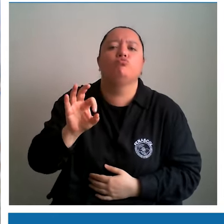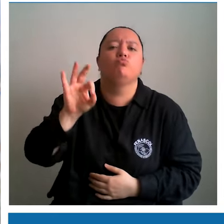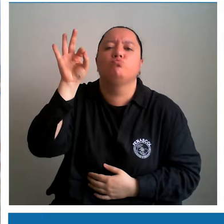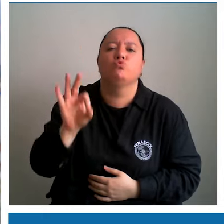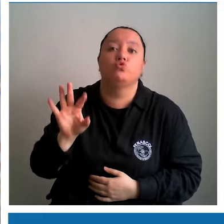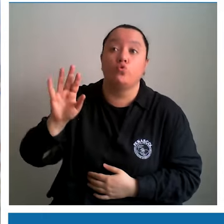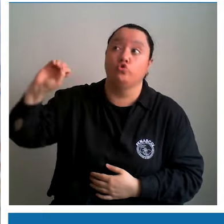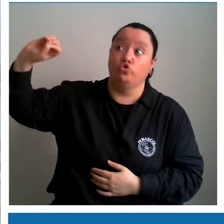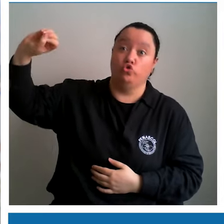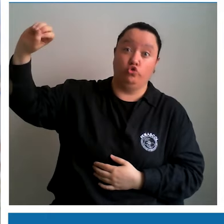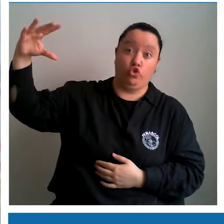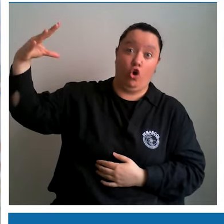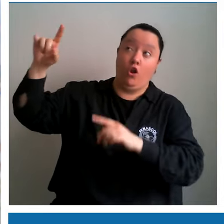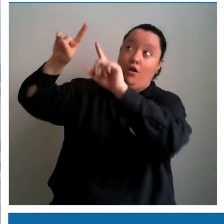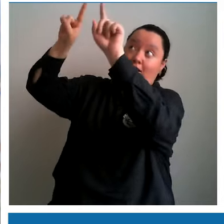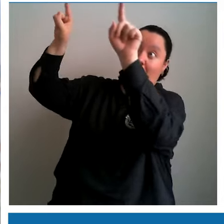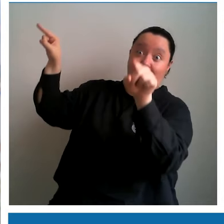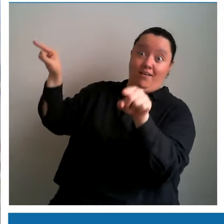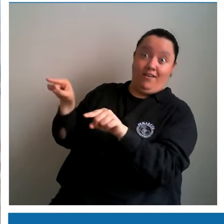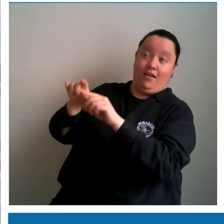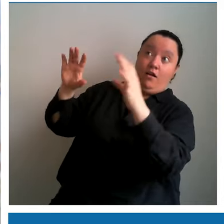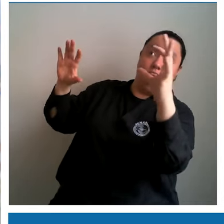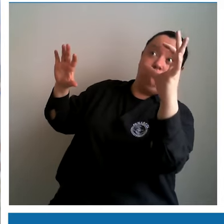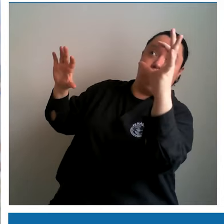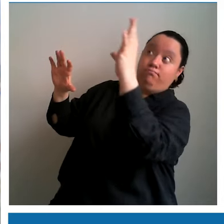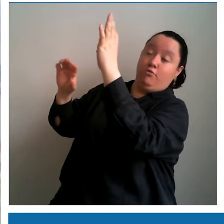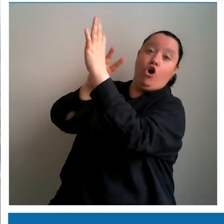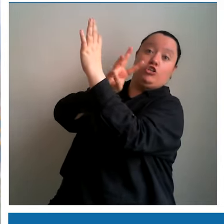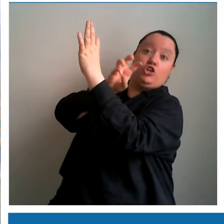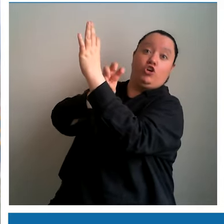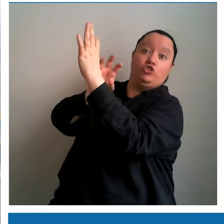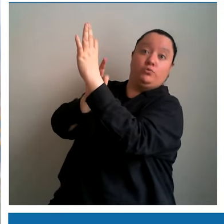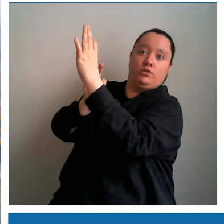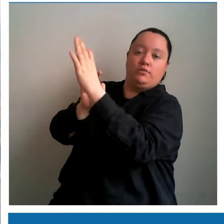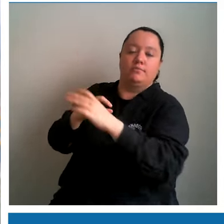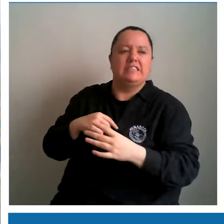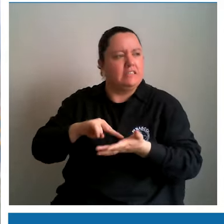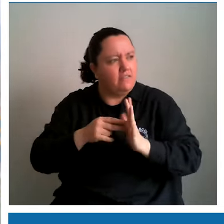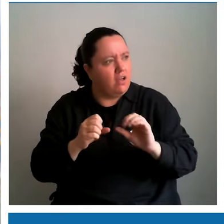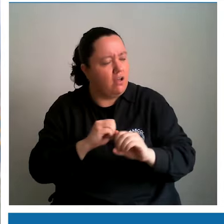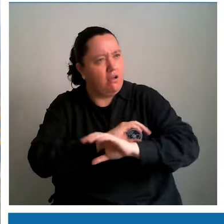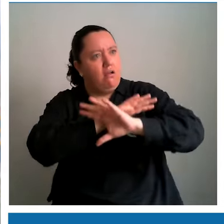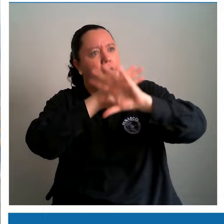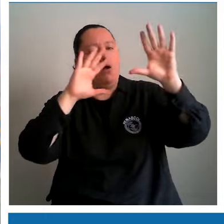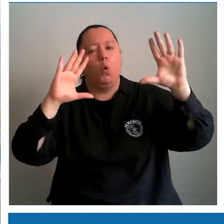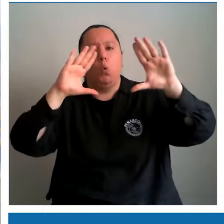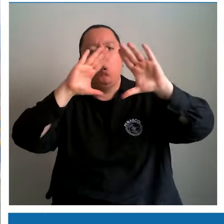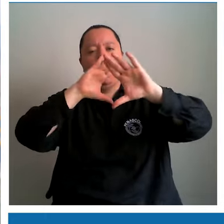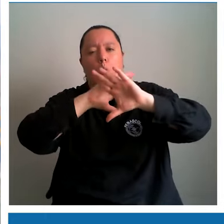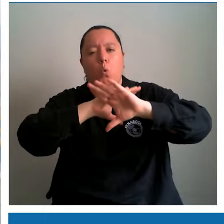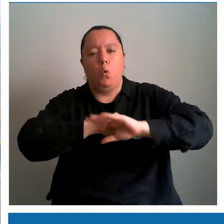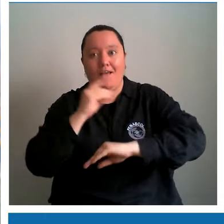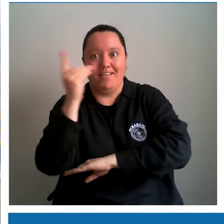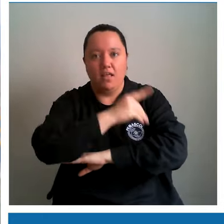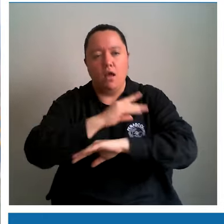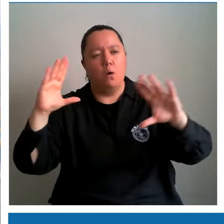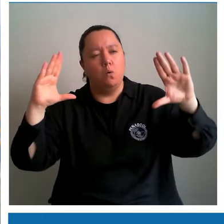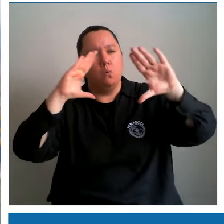estar cubierto el 88% del disco solar. O sea, vamos a tener en medio del día un oscurecimiento. Va a oscurecerse. Va a haber una